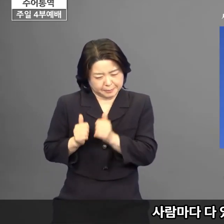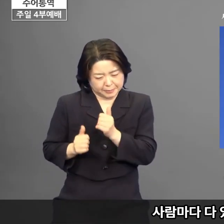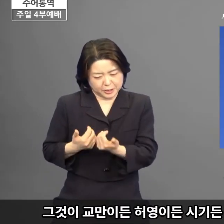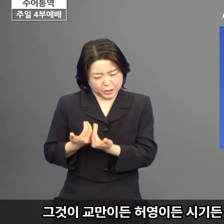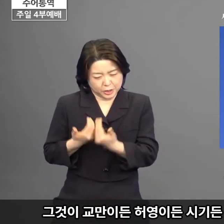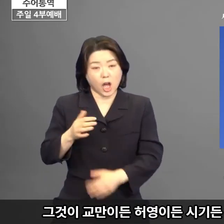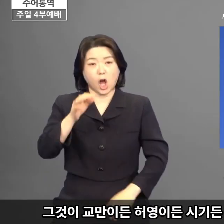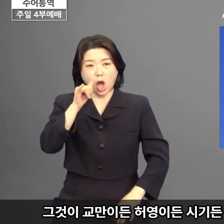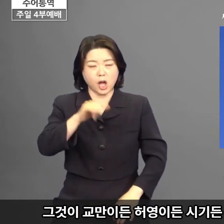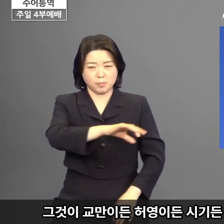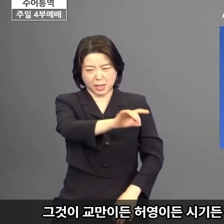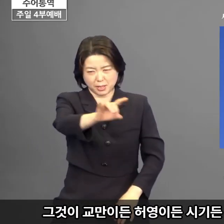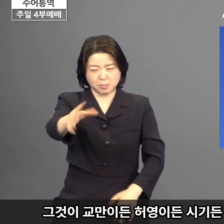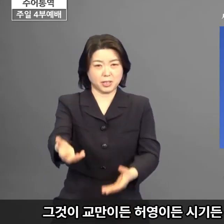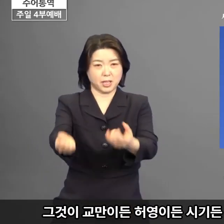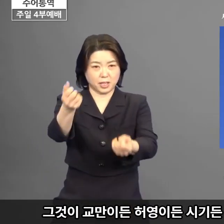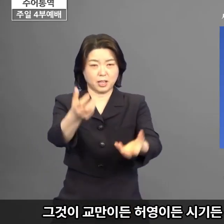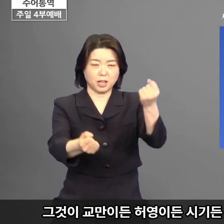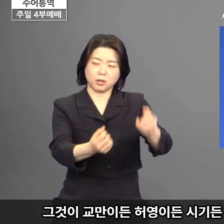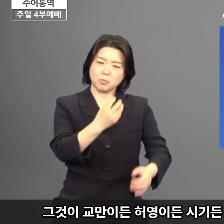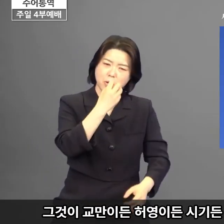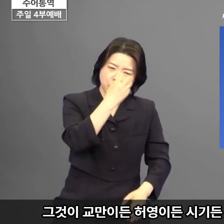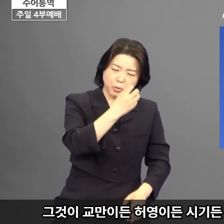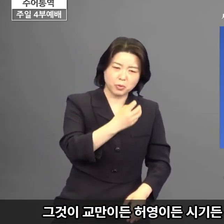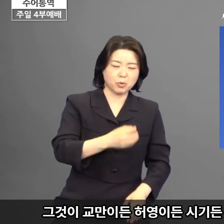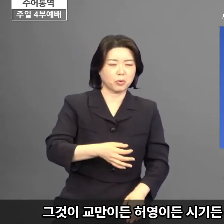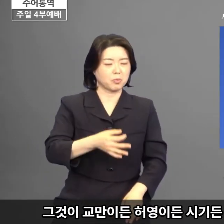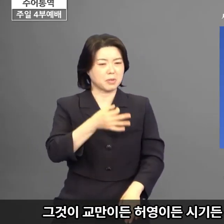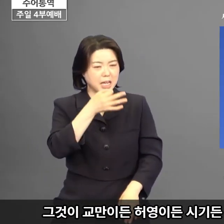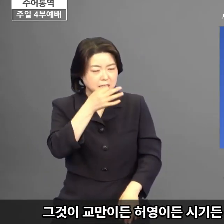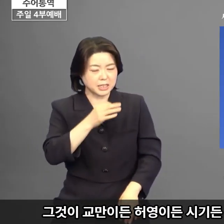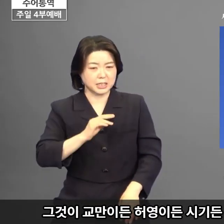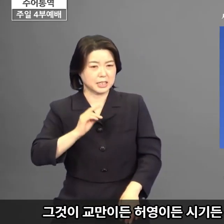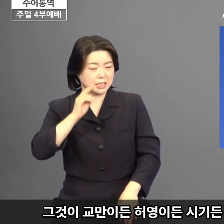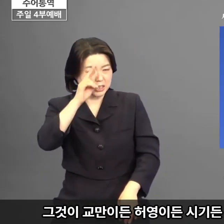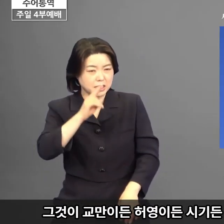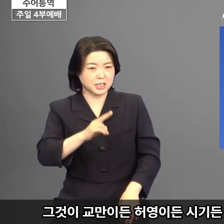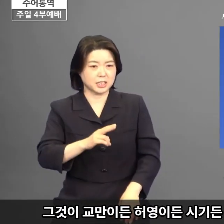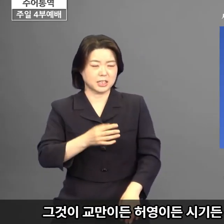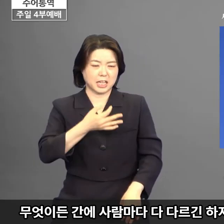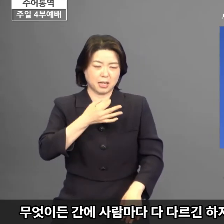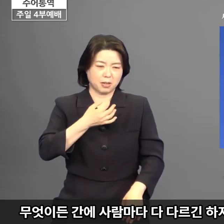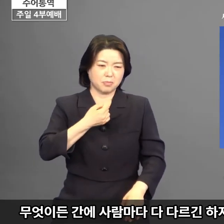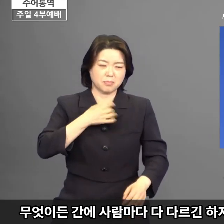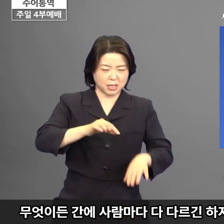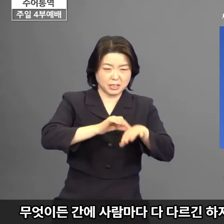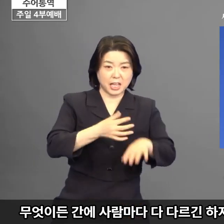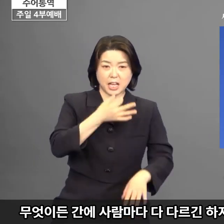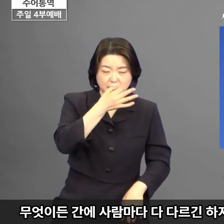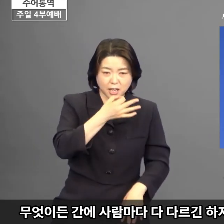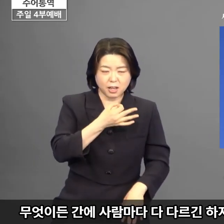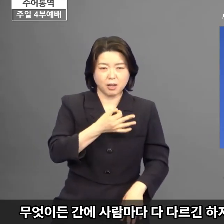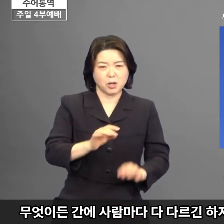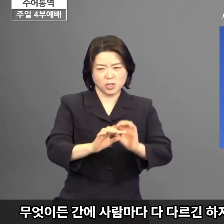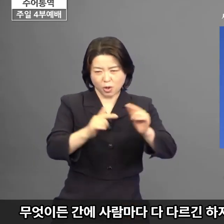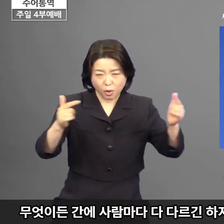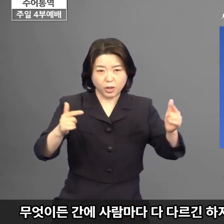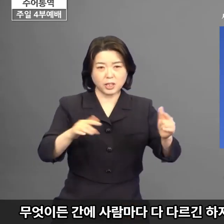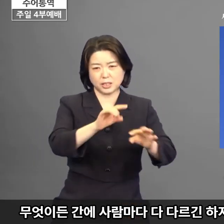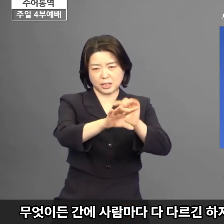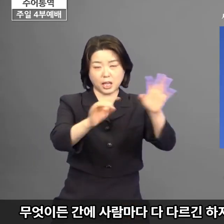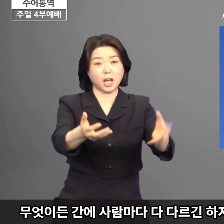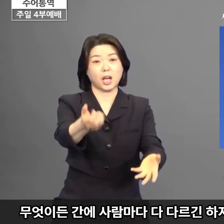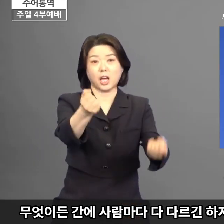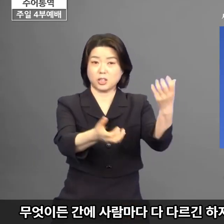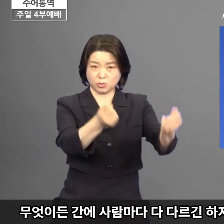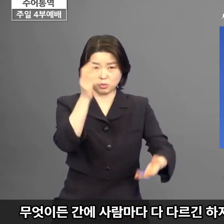겁니다. 그것이 교만이든 허영이든 시기든 질투든 분노든 정욕이든 탐욕이든 무엇이든 간에 사람마다 다 다르긴